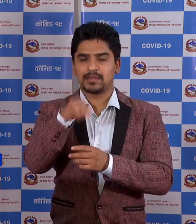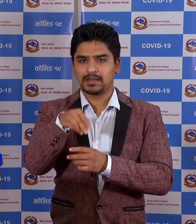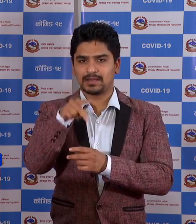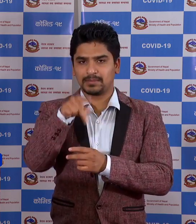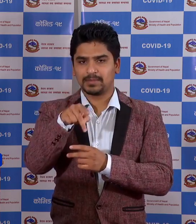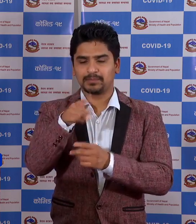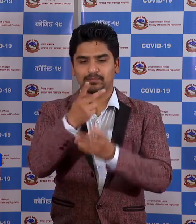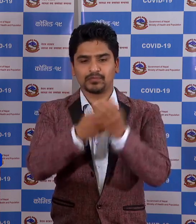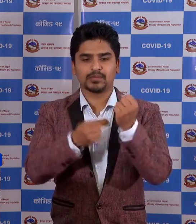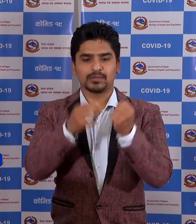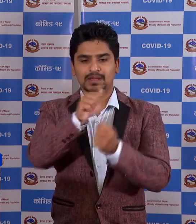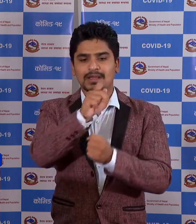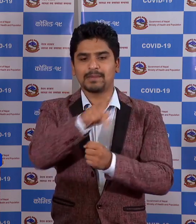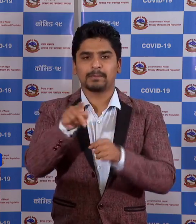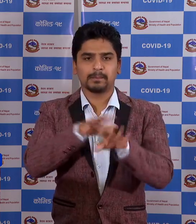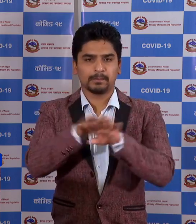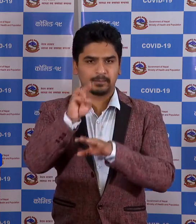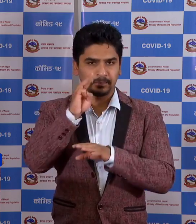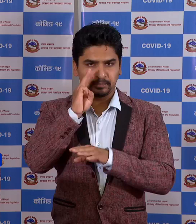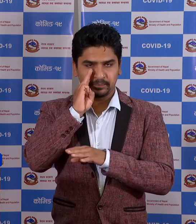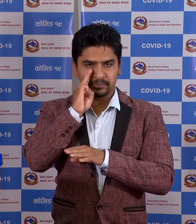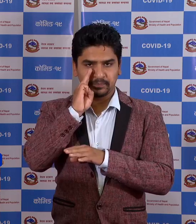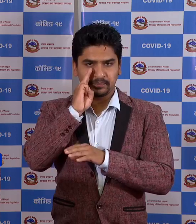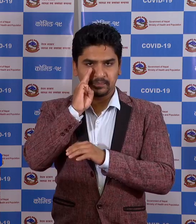covid19.mohp.gov.np। यो 2 वटा एप्लिकेसनहरूमा